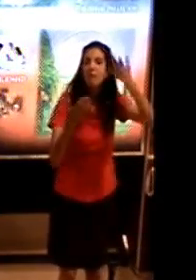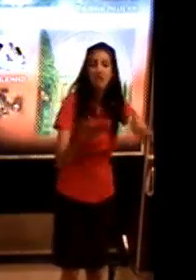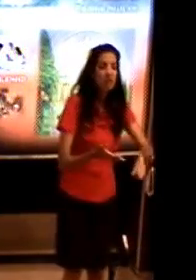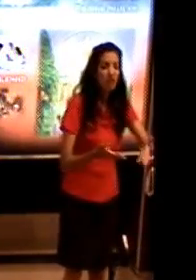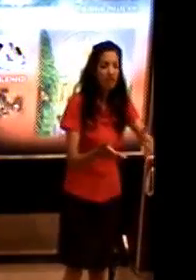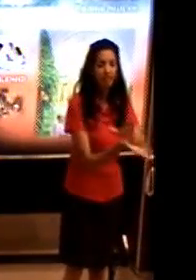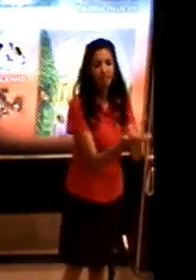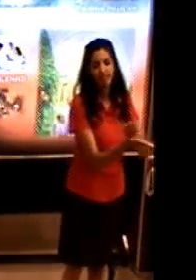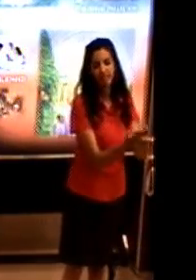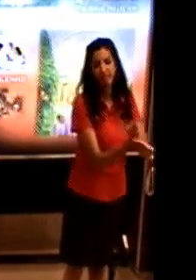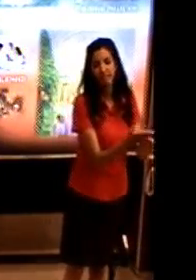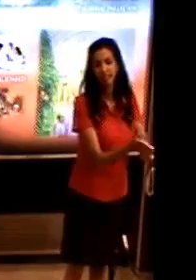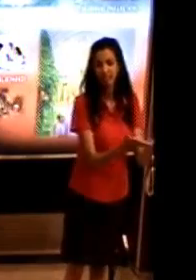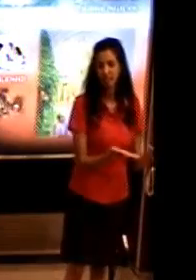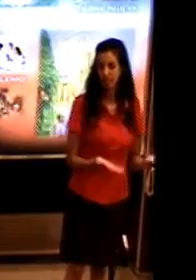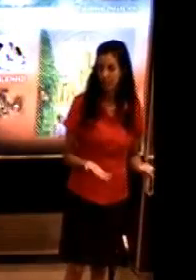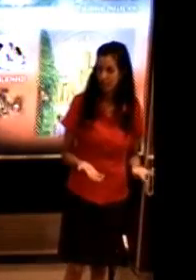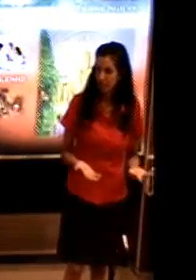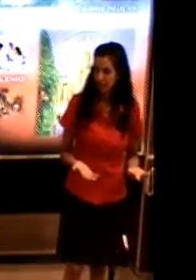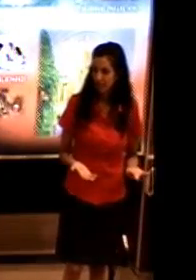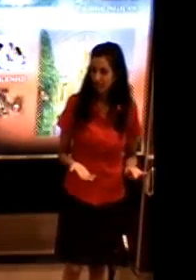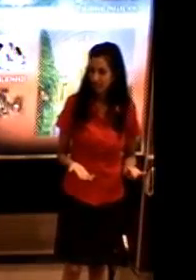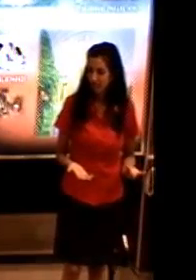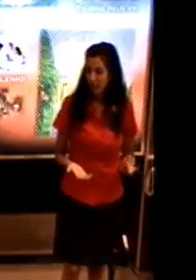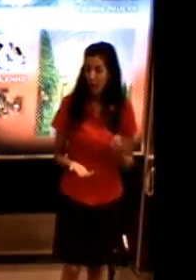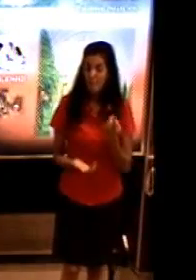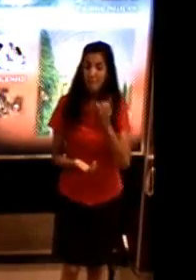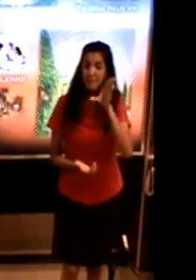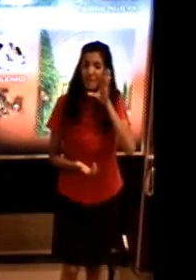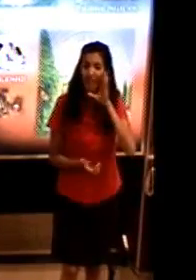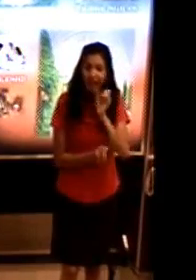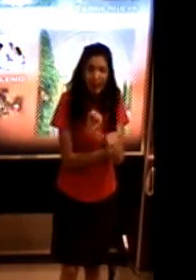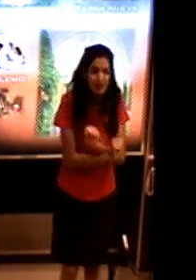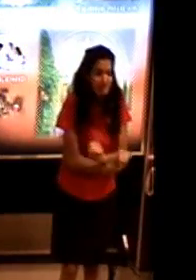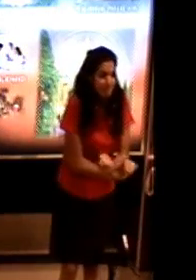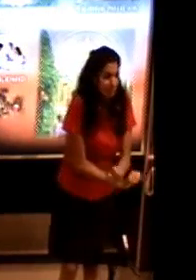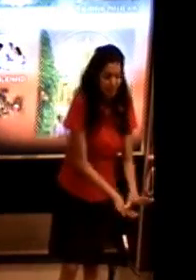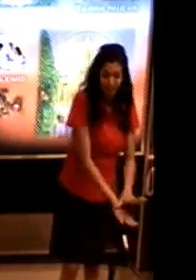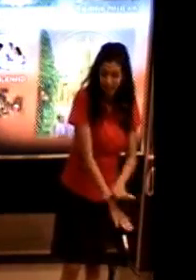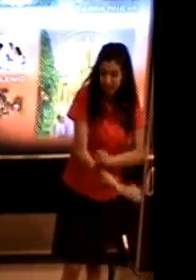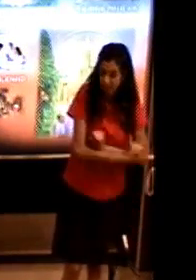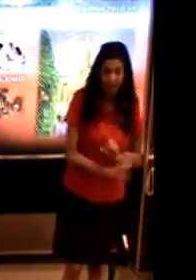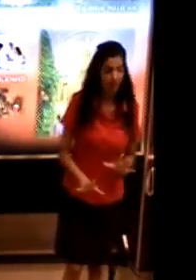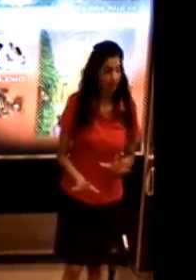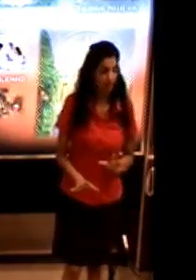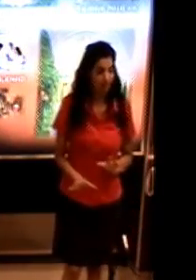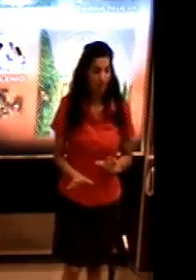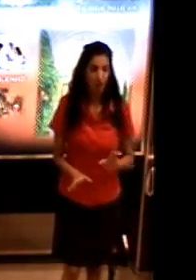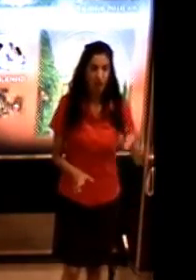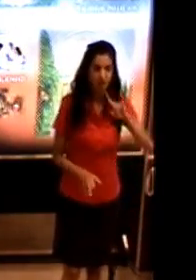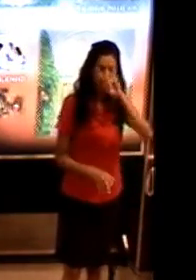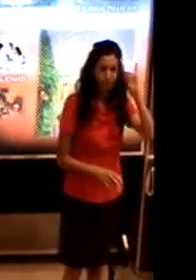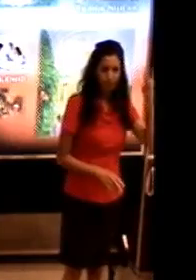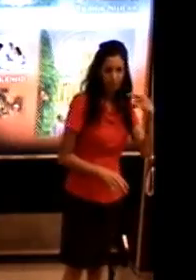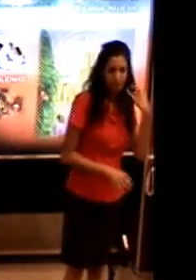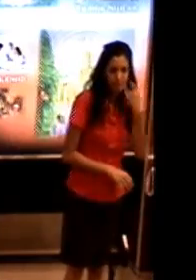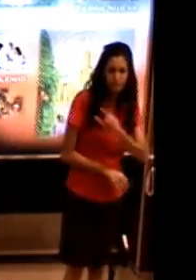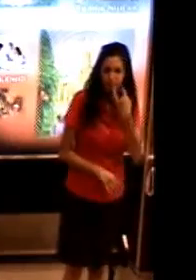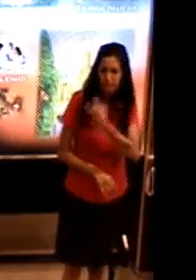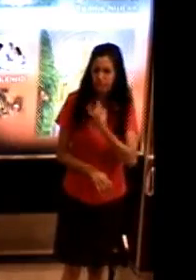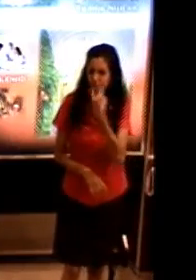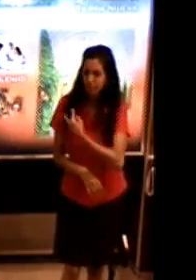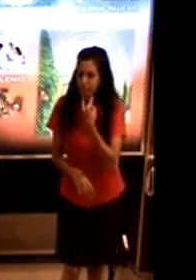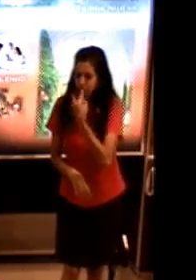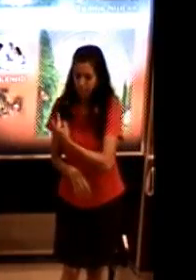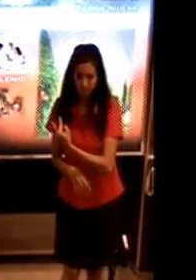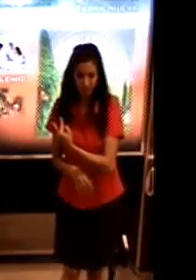canta la gana. El pecado es tan terrible y atroz, y el gran mentiroso de las edades, el